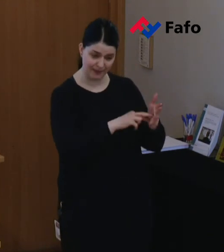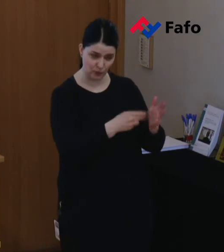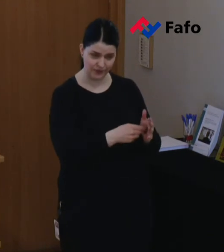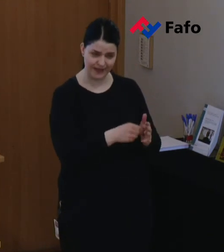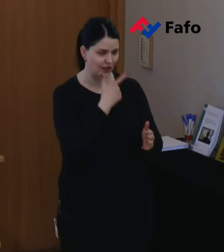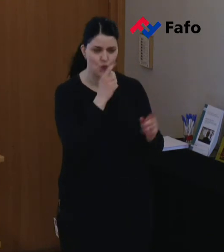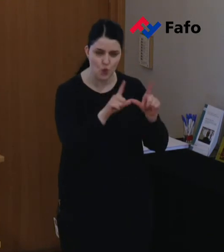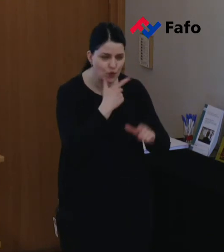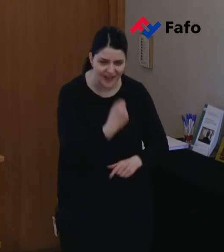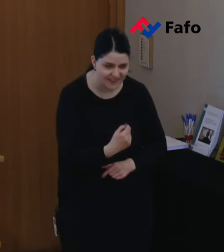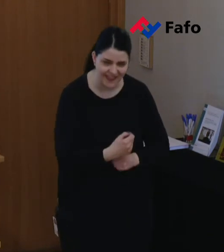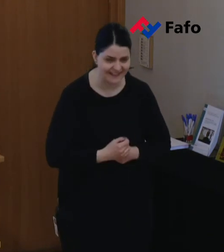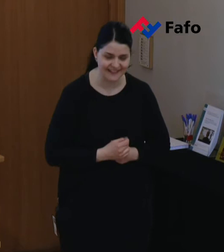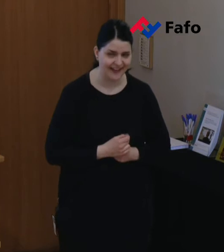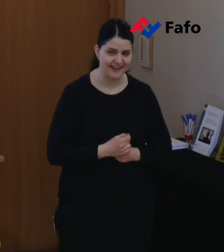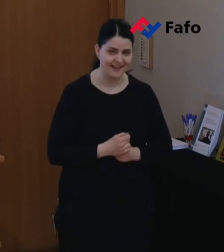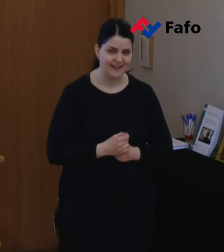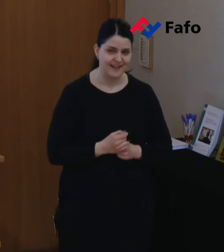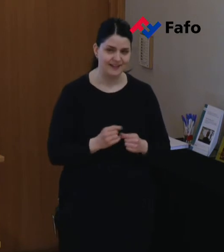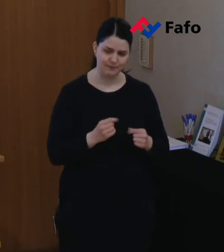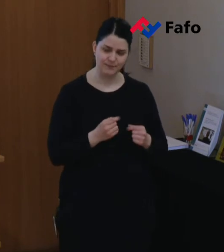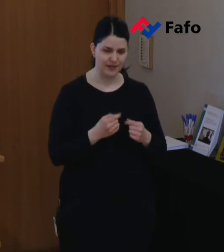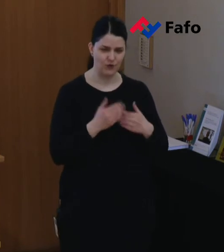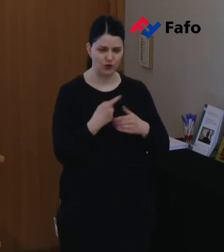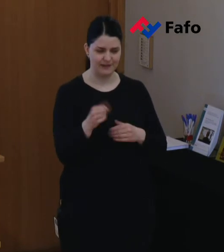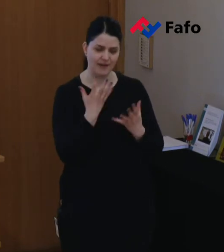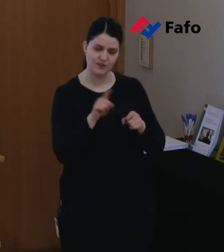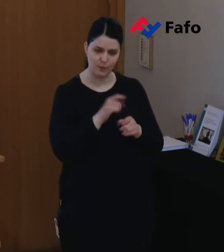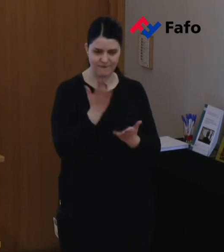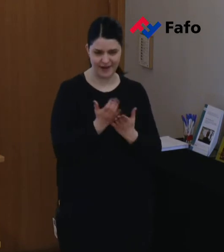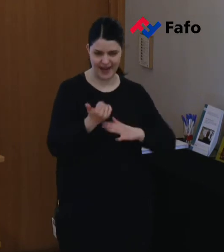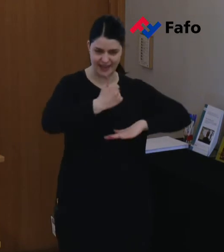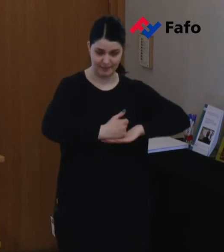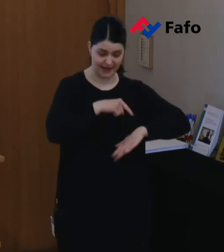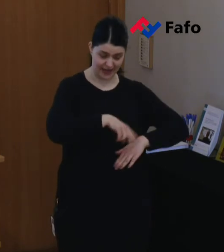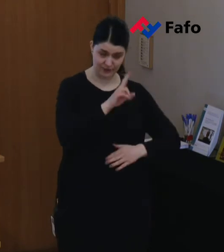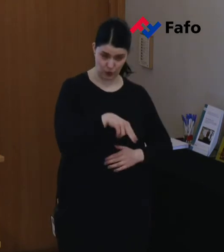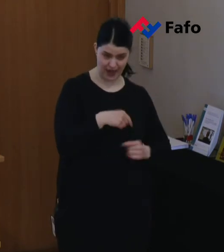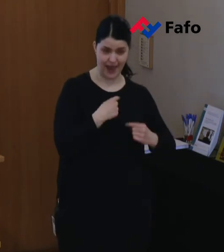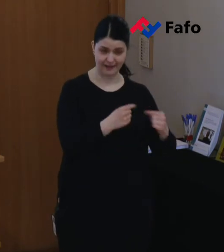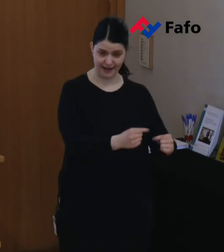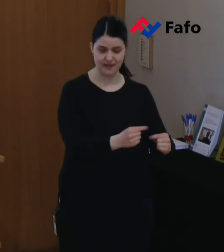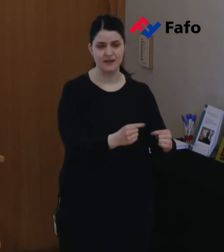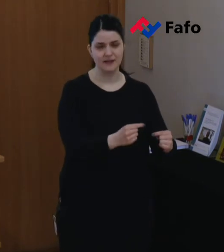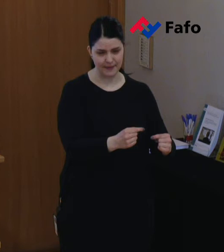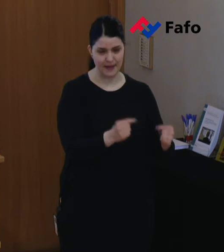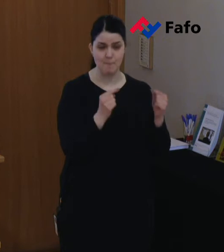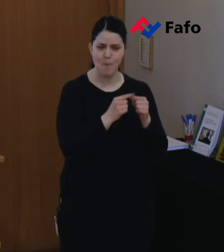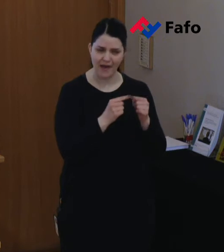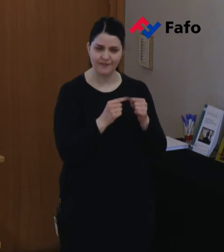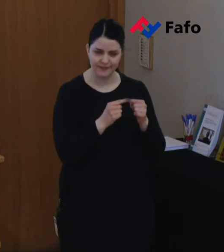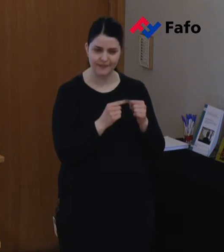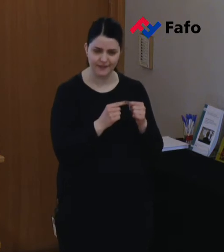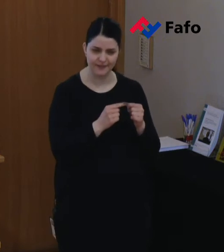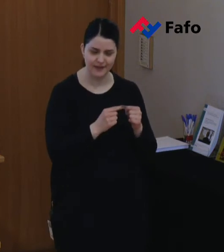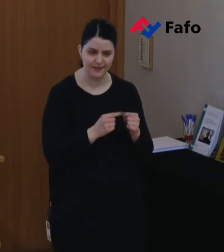ukjent i forhold til på en måte hva vi har etablert som policy i Norge etter hvert. Men så kommer